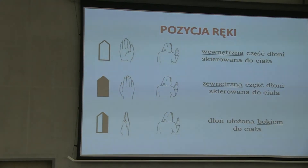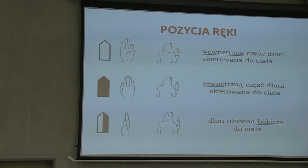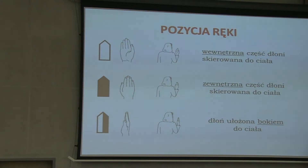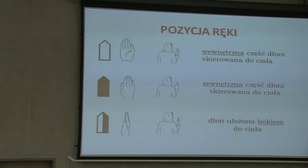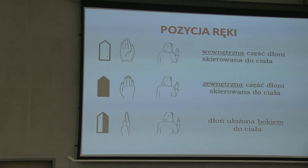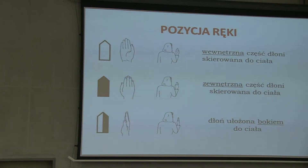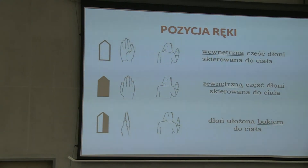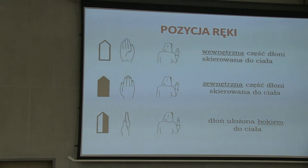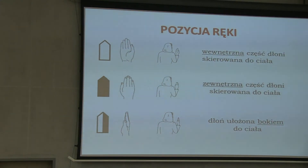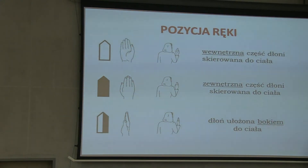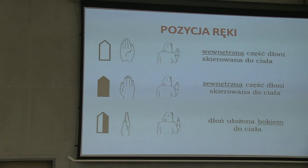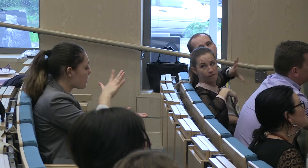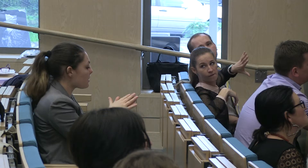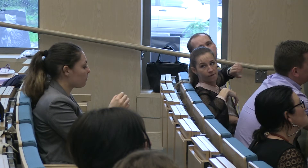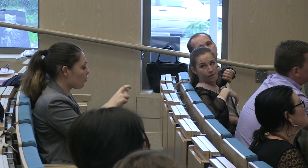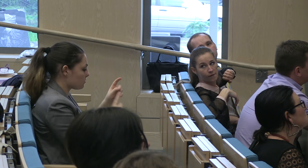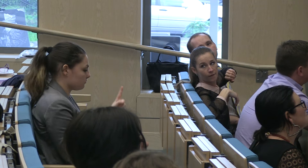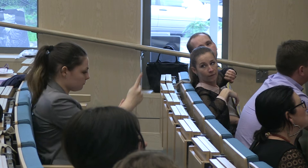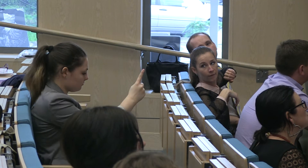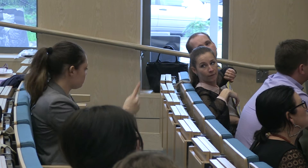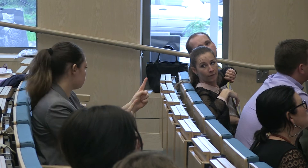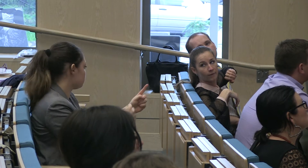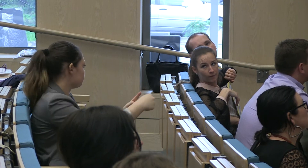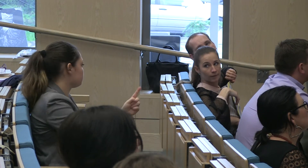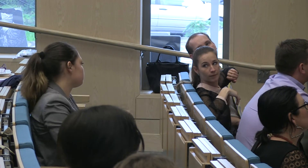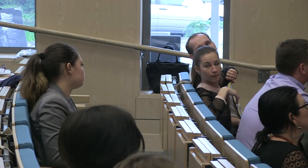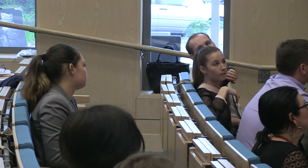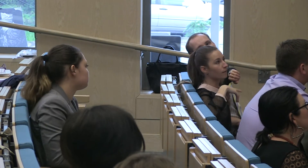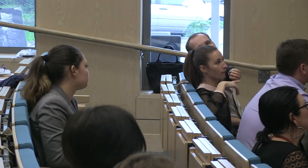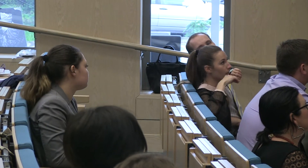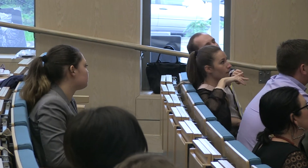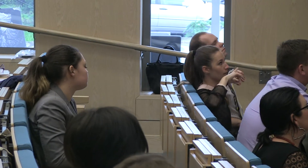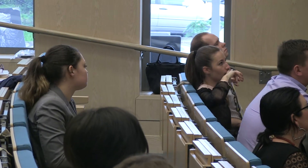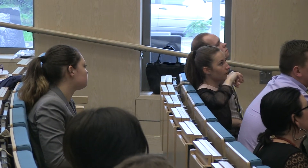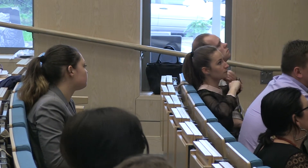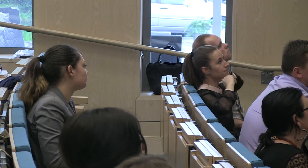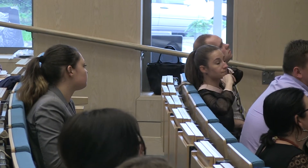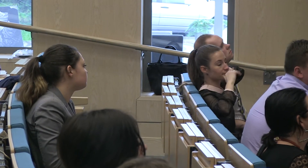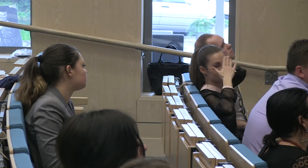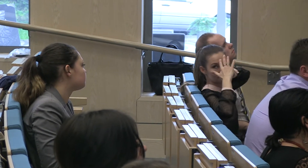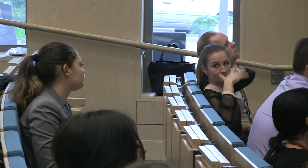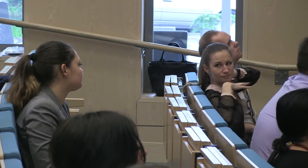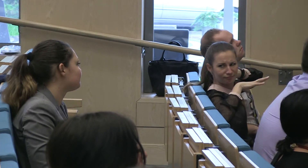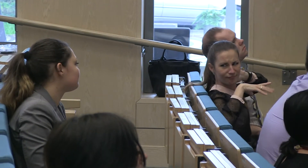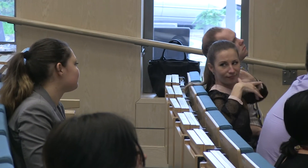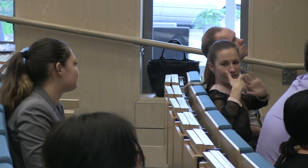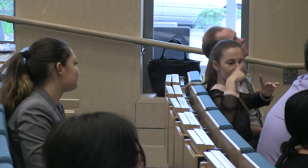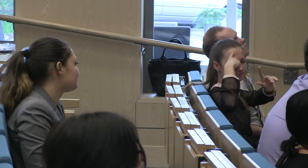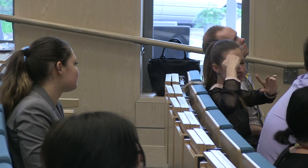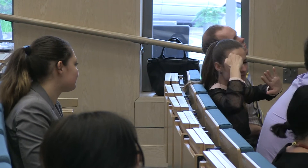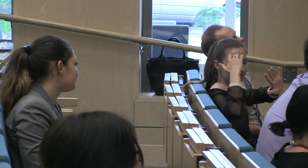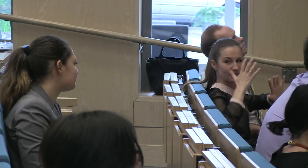Także Państwo możecie też skorzystać z niej za chwilę. I tu mamy właśnie przykłady na podstawie litery B,